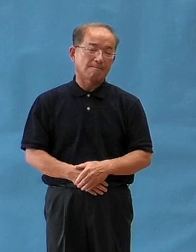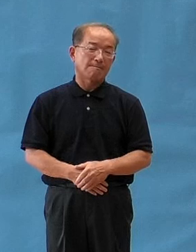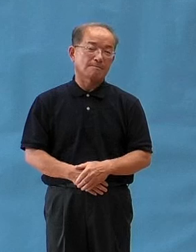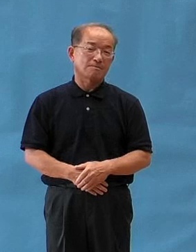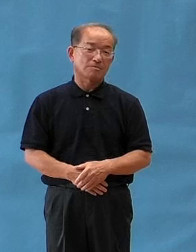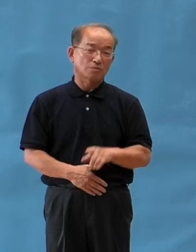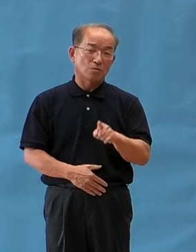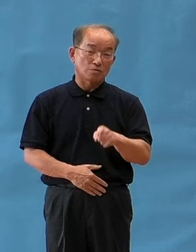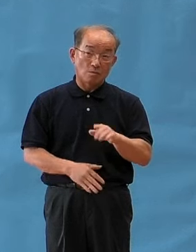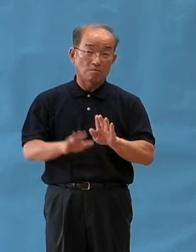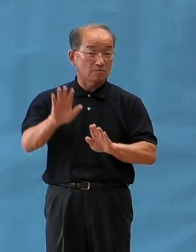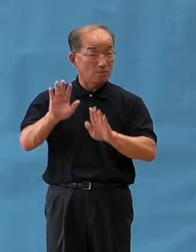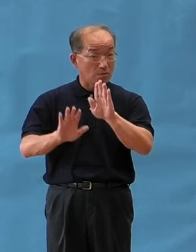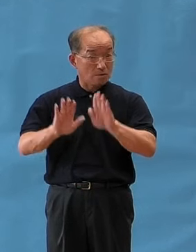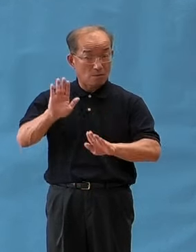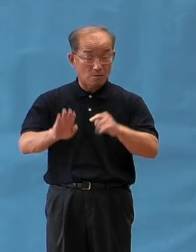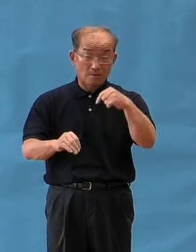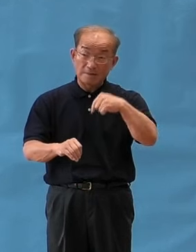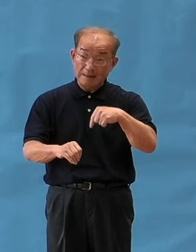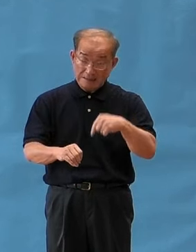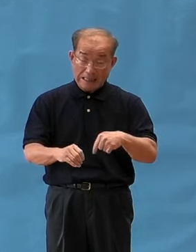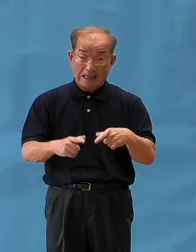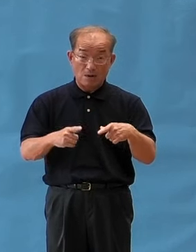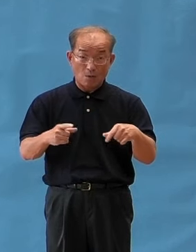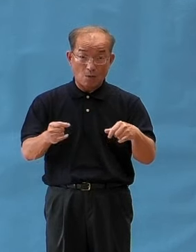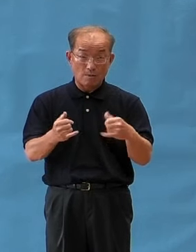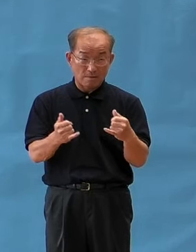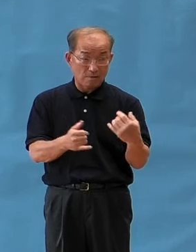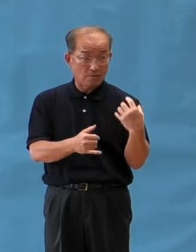こんな状況でこの国民負担上げたり、